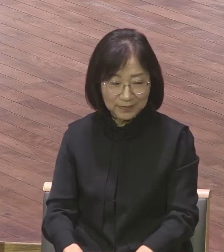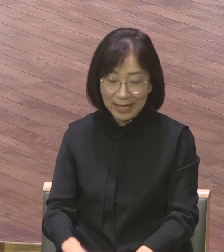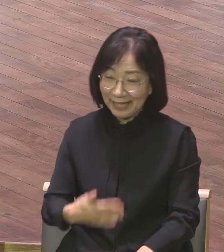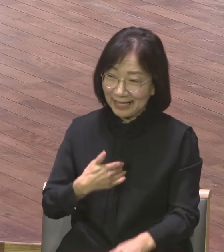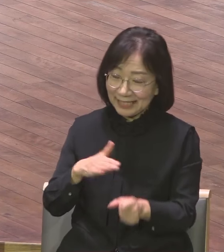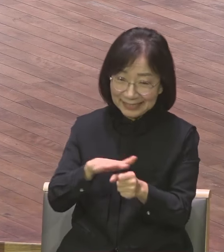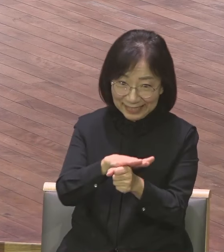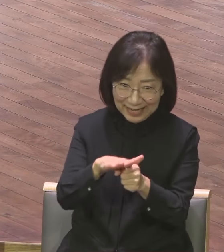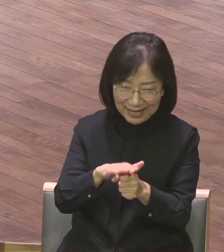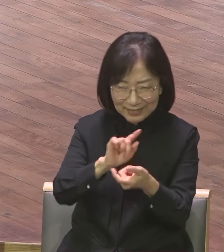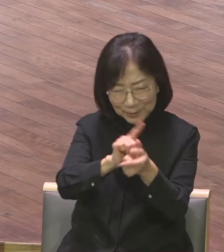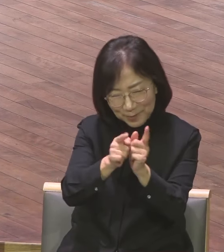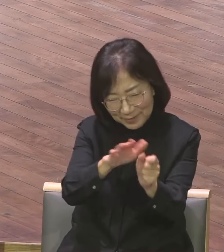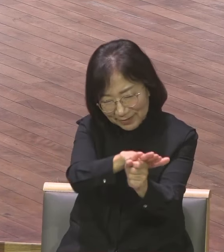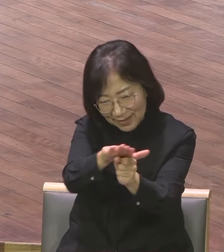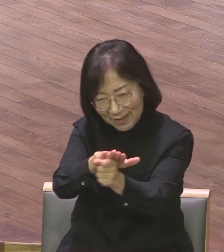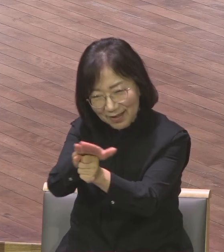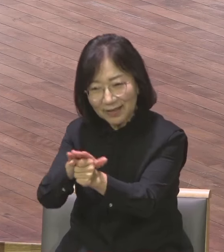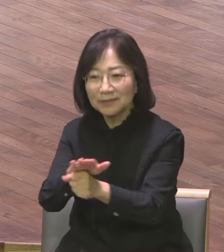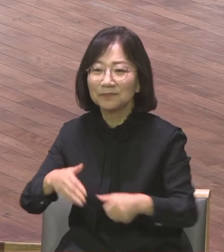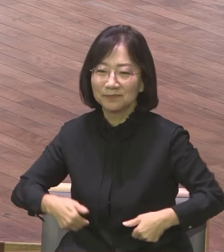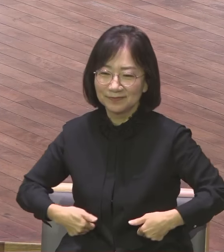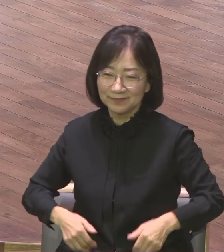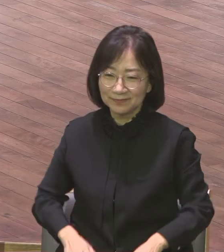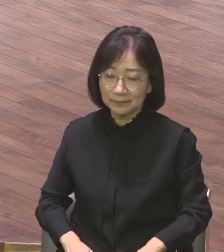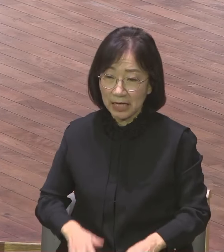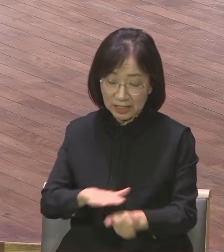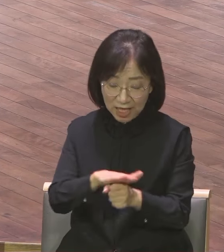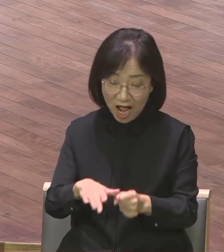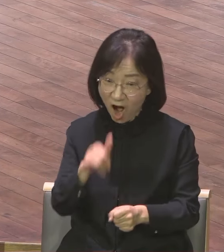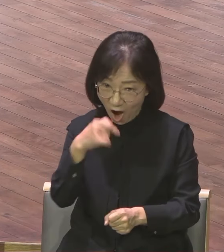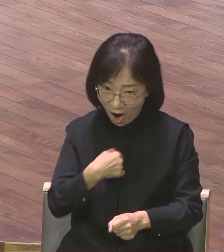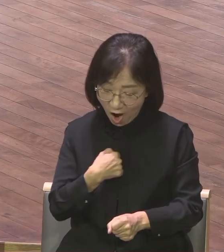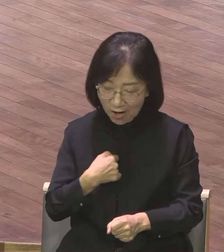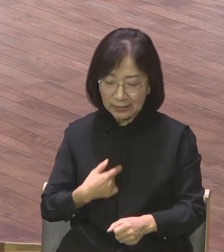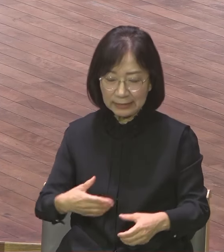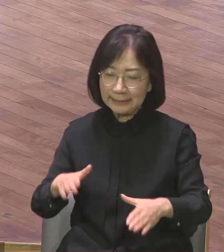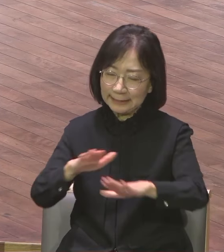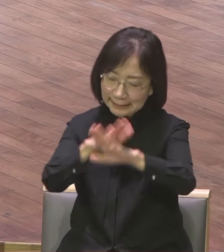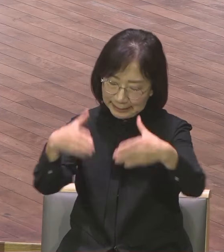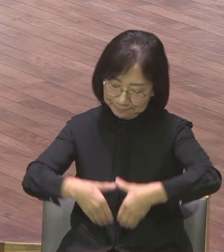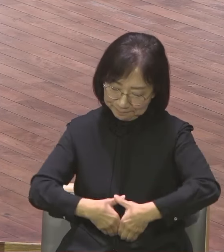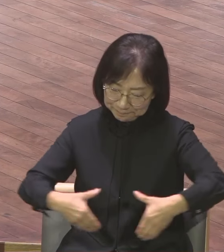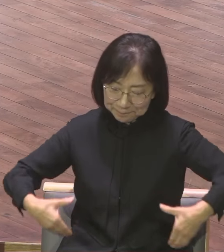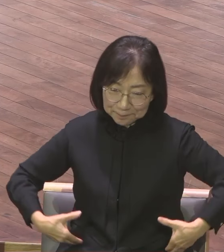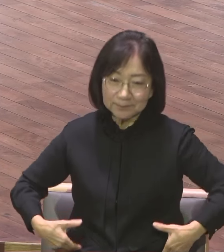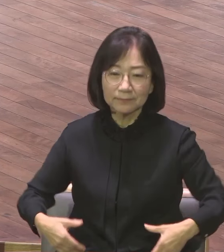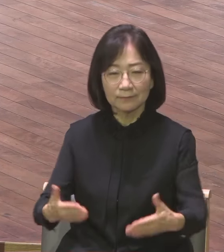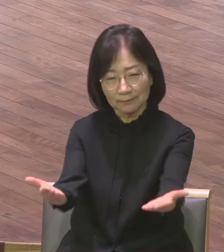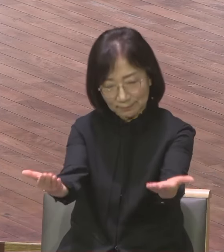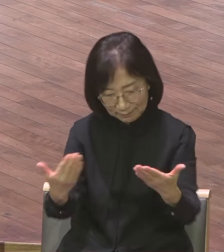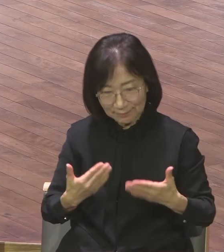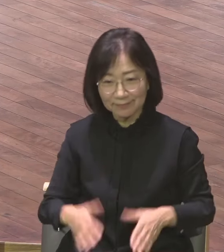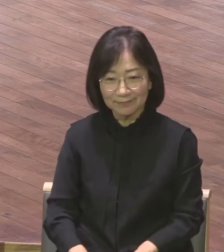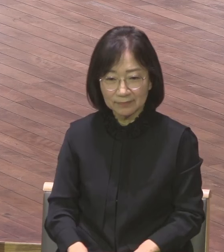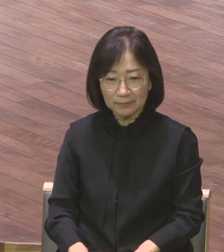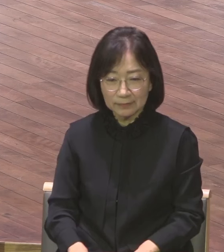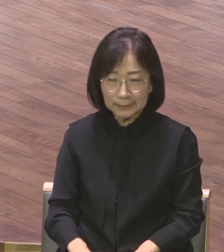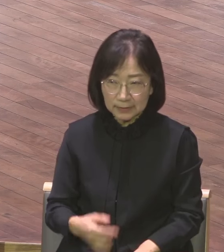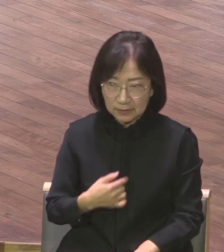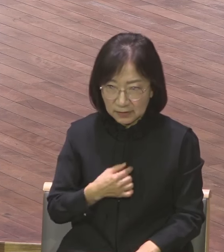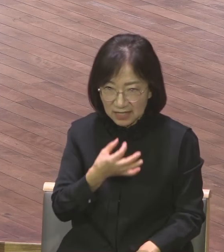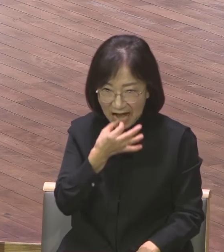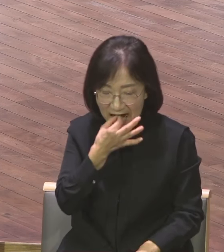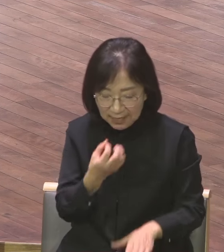사랑이 있느냐. 이 사랑은요 모든 사람을 수용합니다. 내가 동기가 없어야 돼요. 내 동기가 없어야 수용이